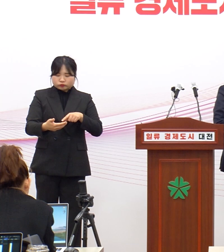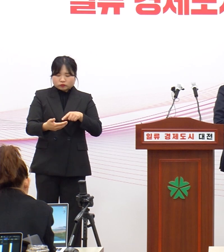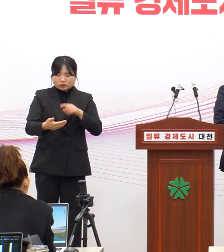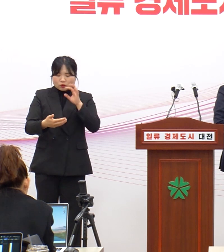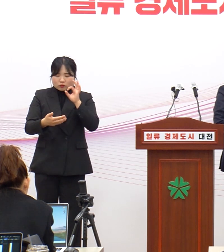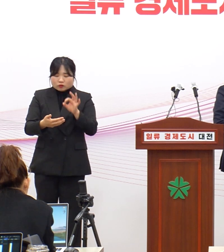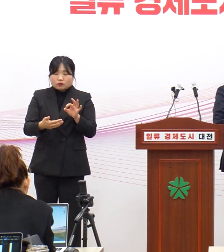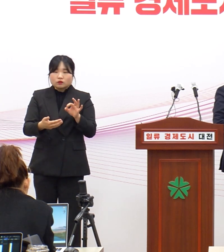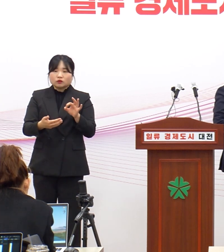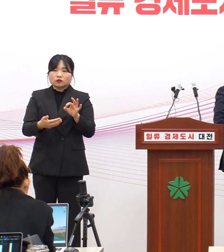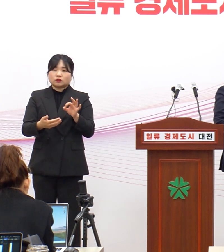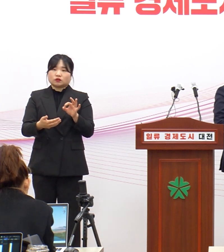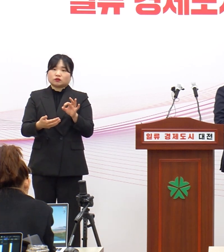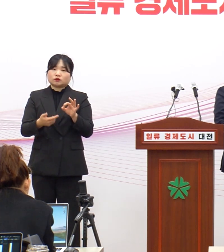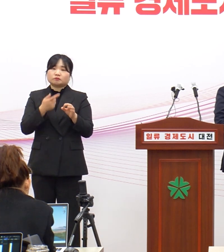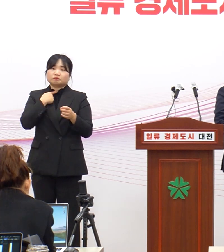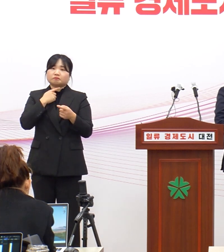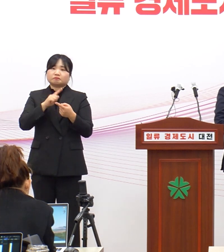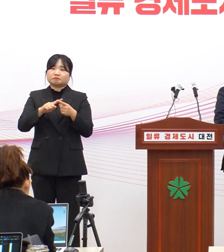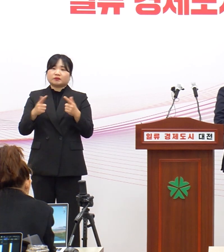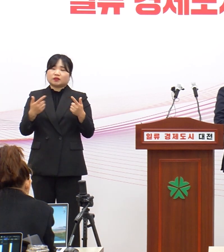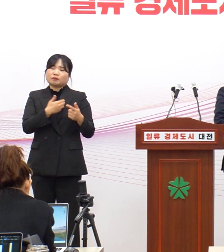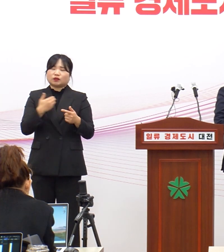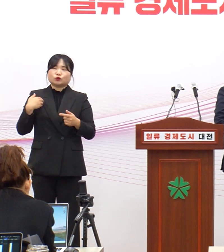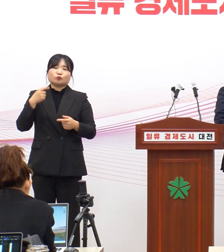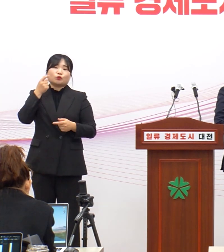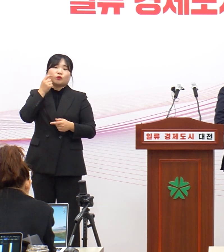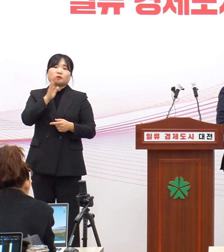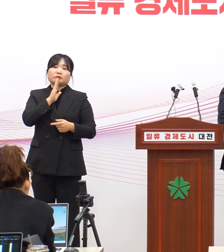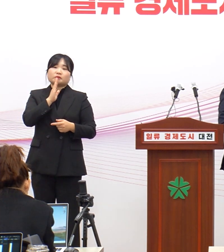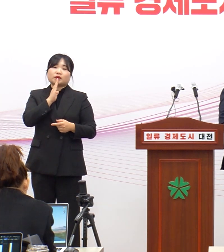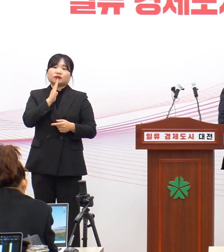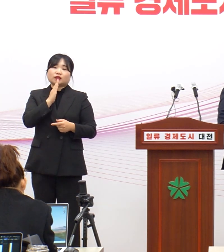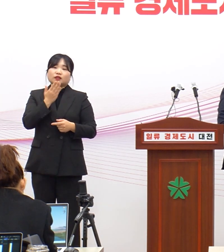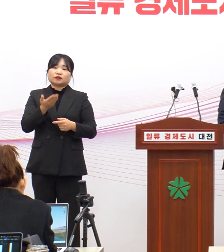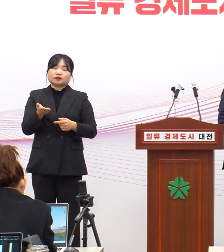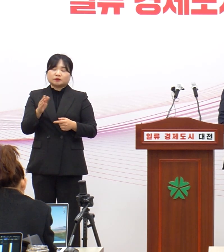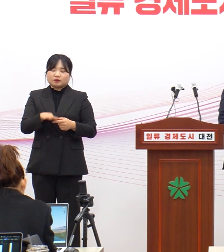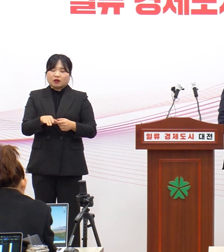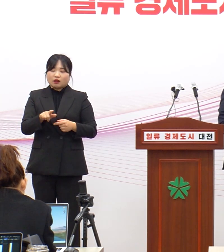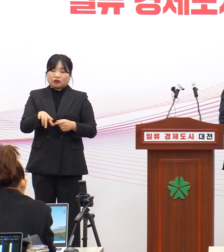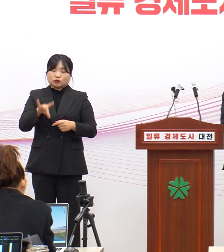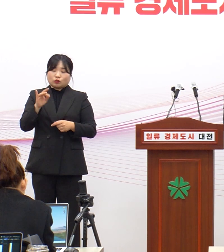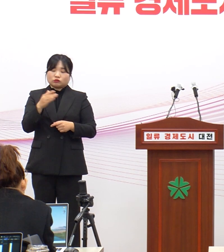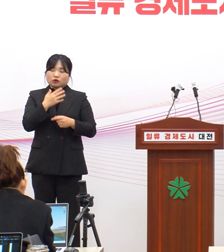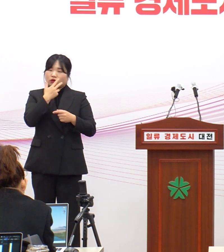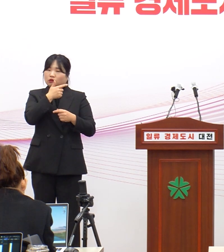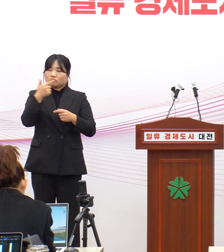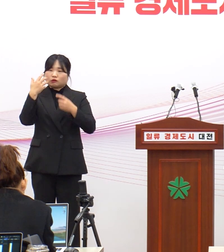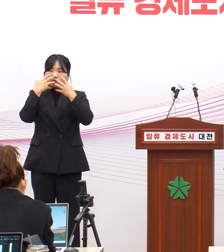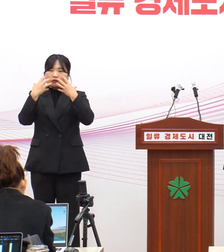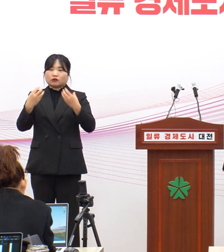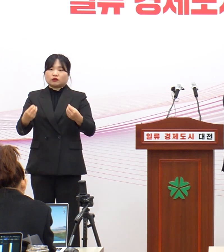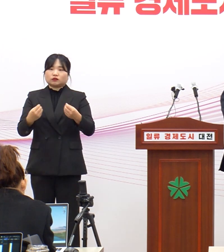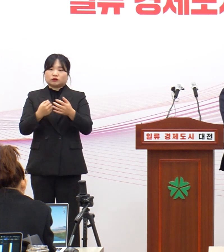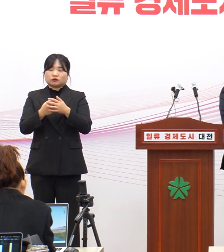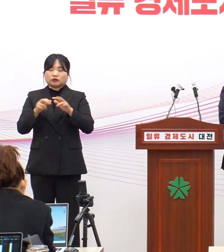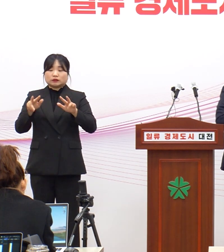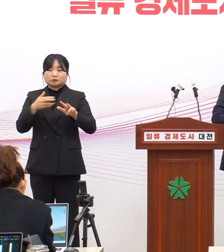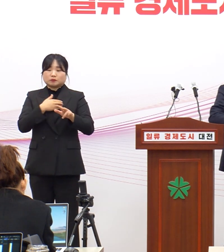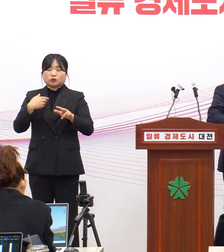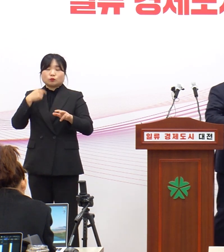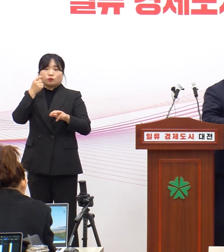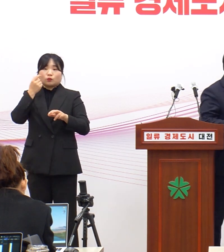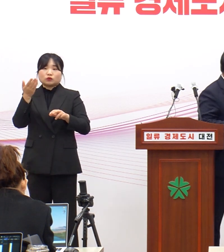너무 뭐 만족할 수는 없습니다. 지금 현재. 근데 이것도 너무 한심한 거예요. 그래서